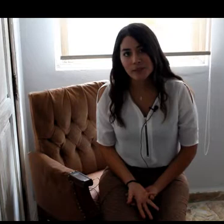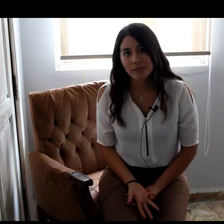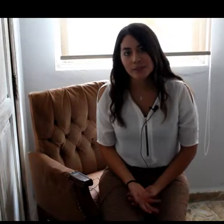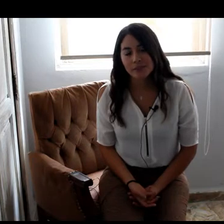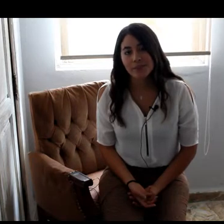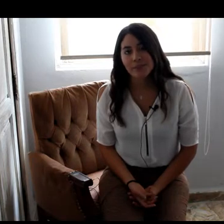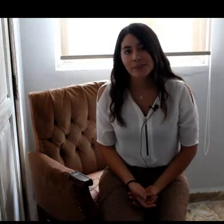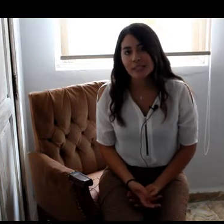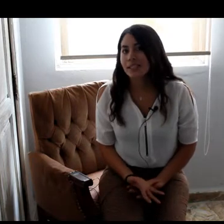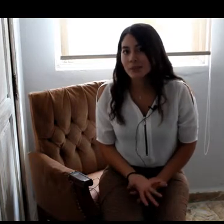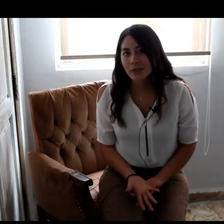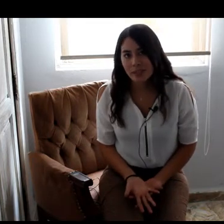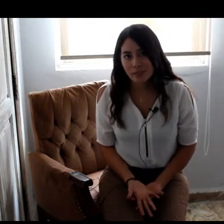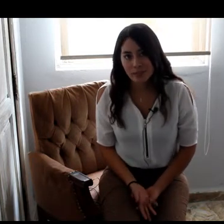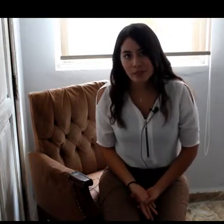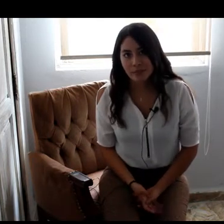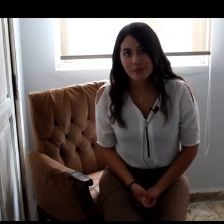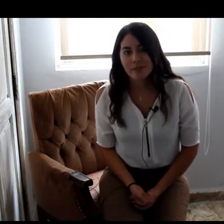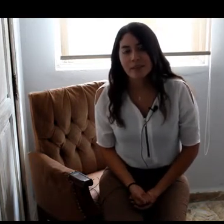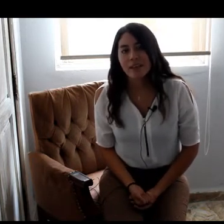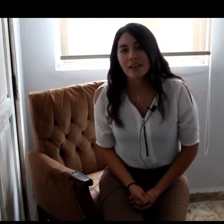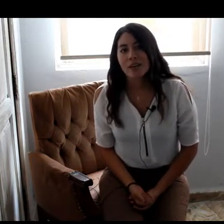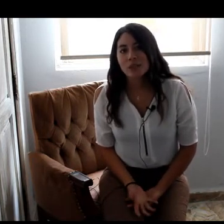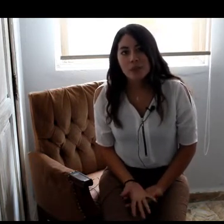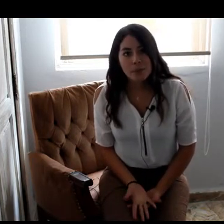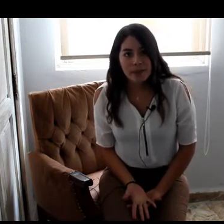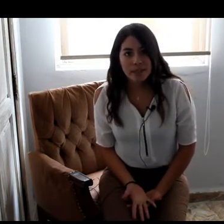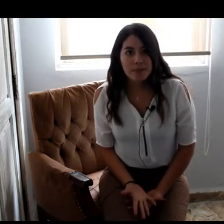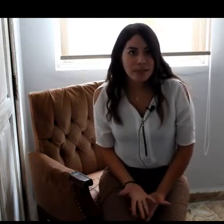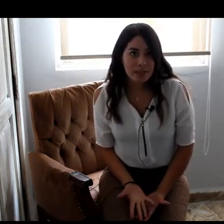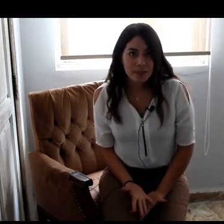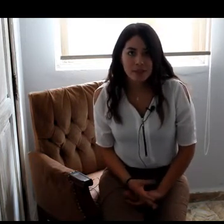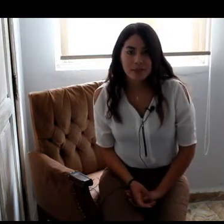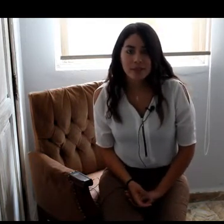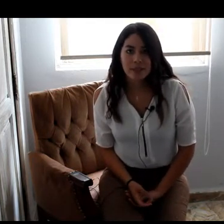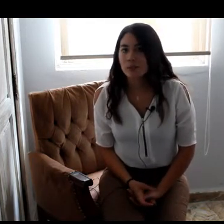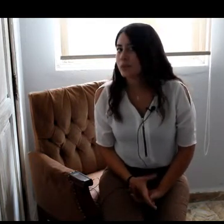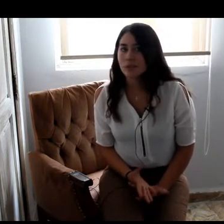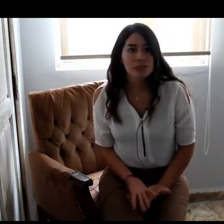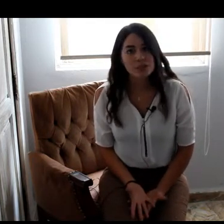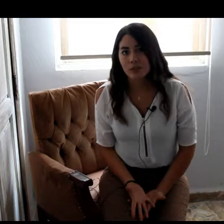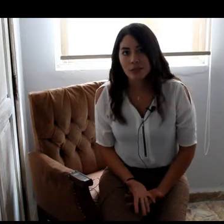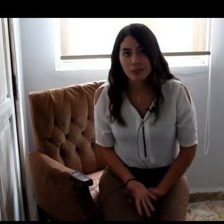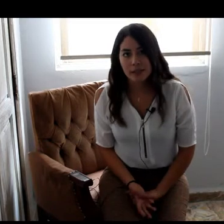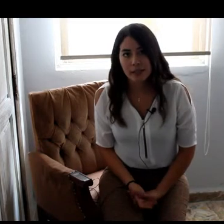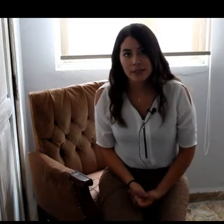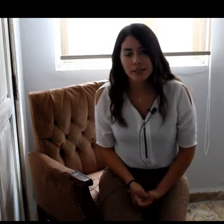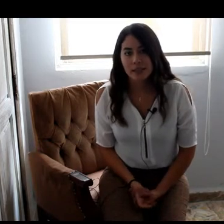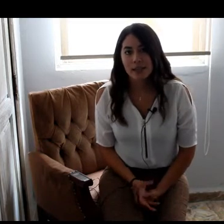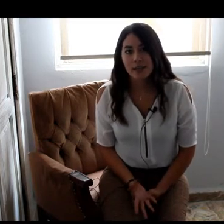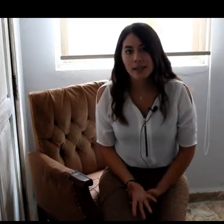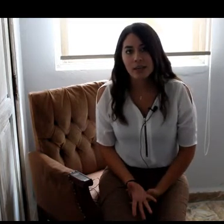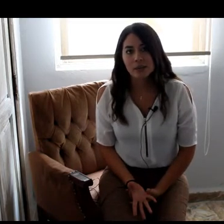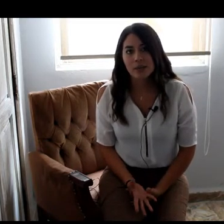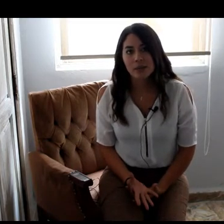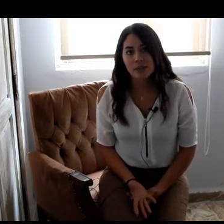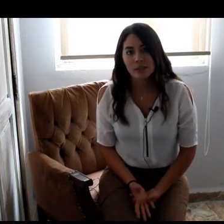está surgiendo. En nuestro país, México, en muchos otros países, en general, es una cuestión